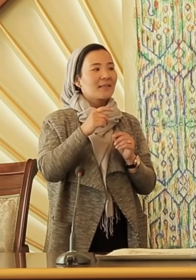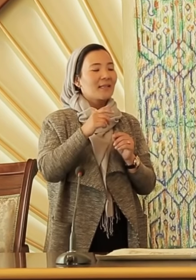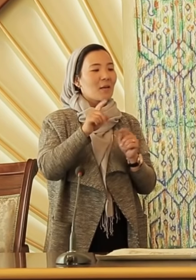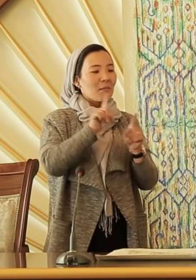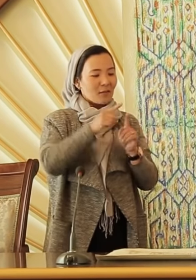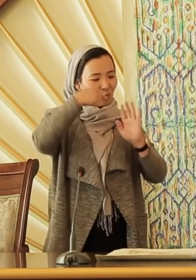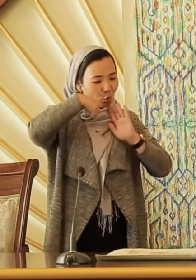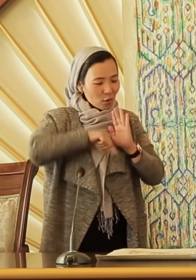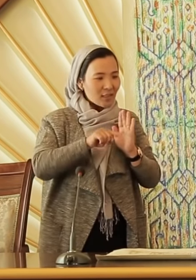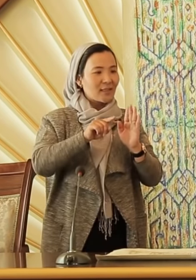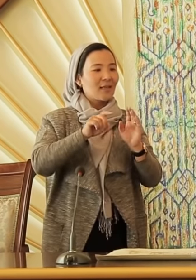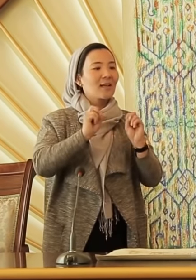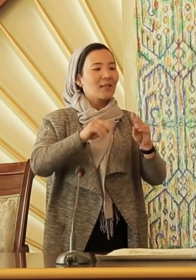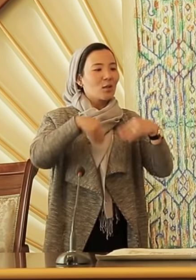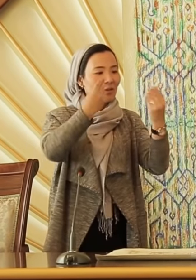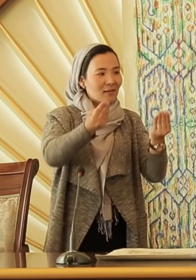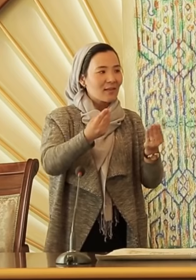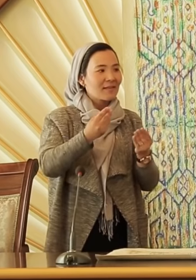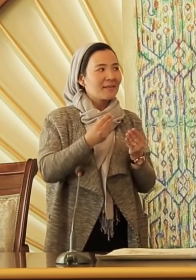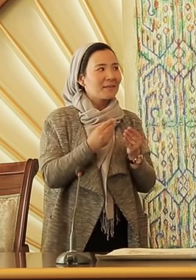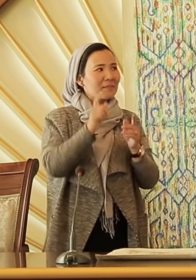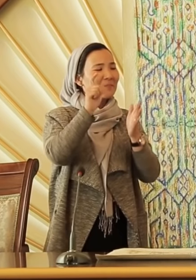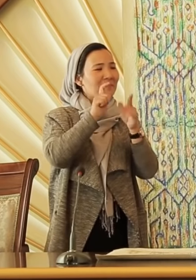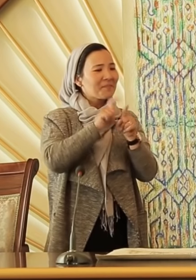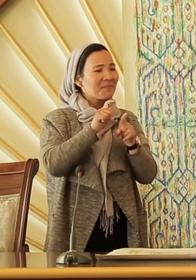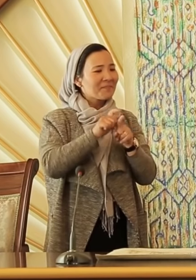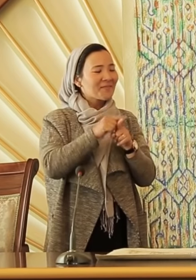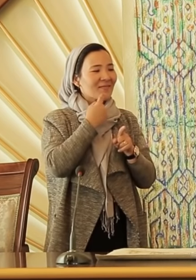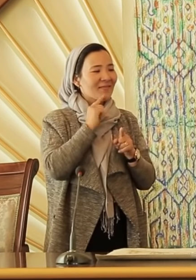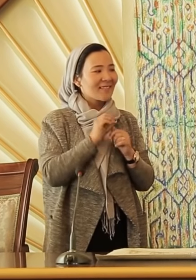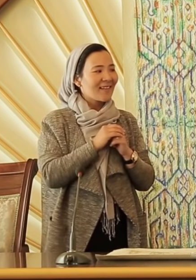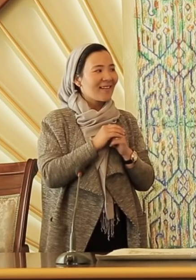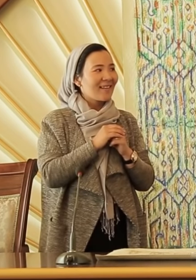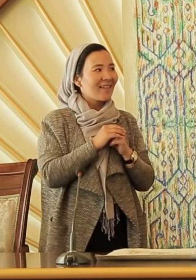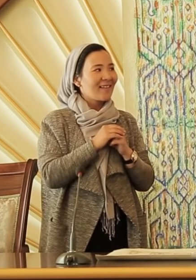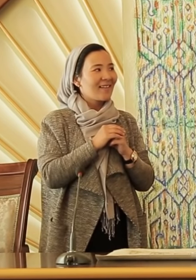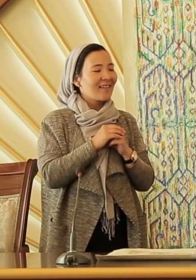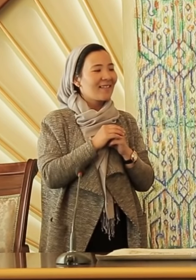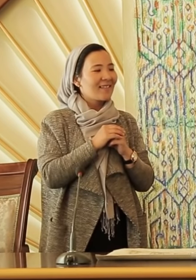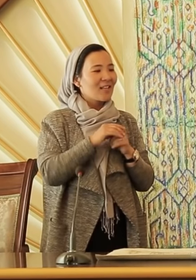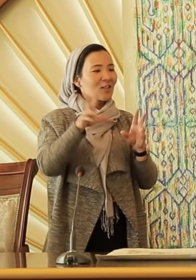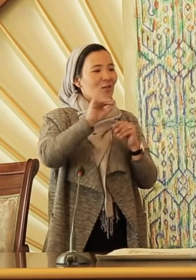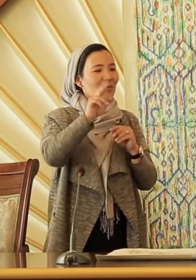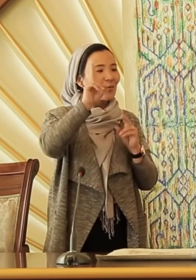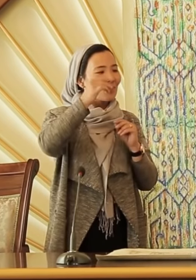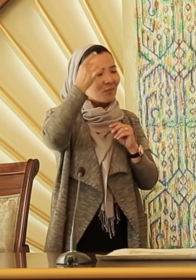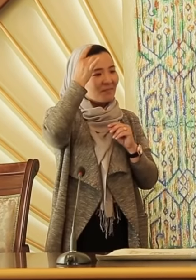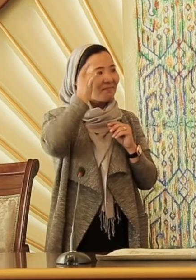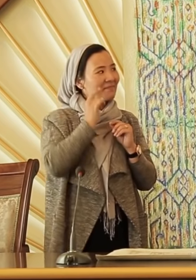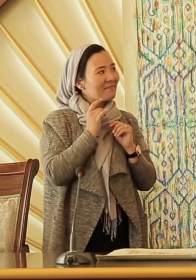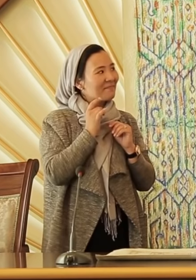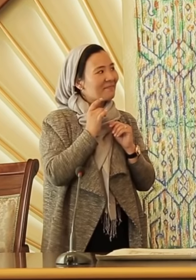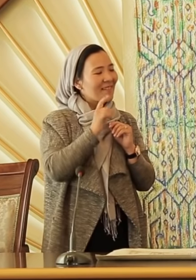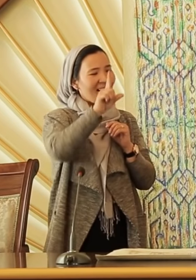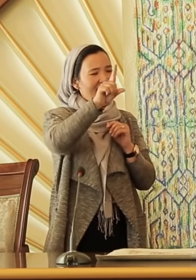ma'rifat nurini taratuvchilar bani Isroil qavmidan chiqqan payg'ambarlar maqomida ekanini unutmasin deyaptilar. Mana